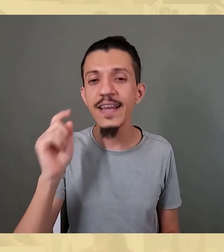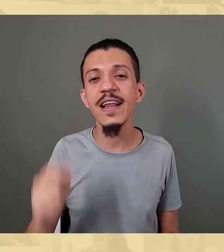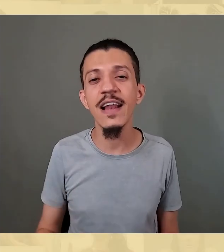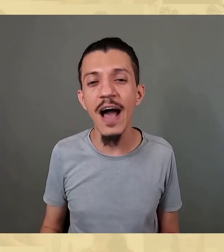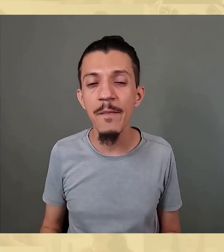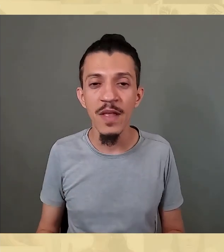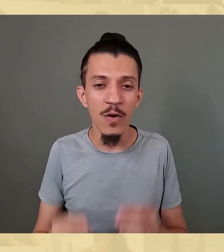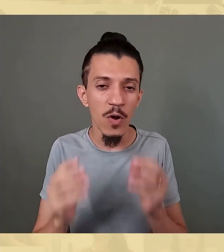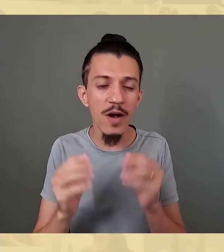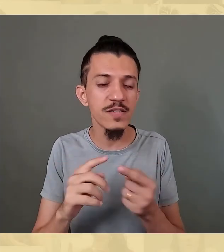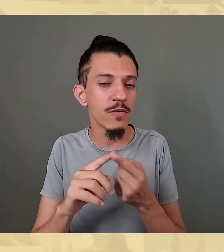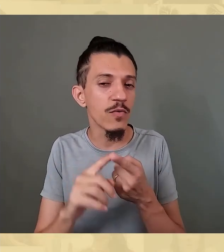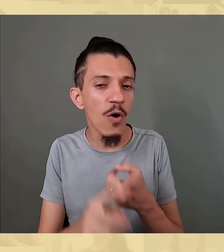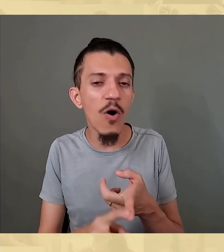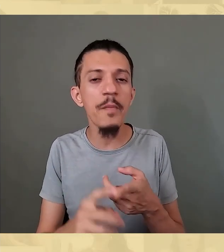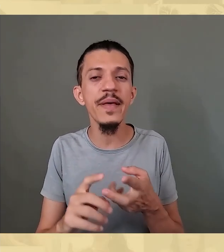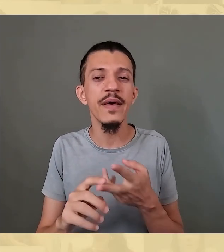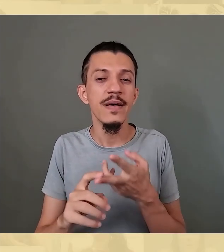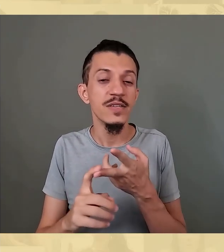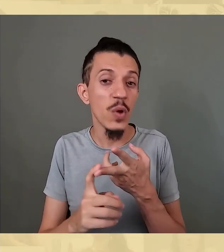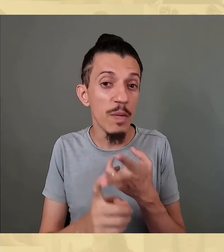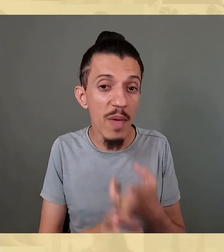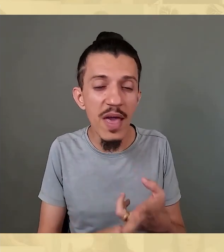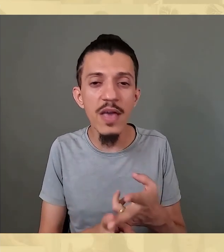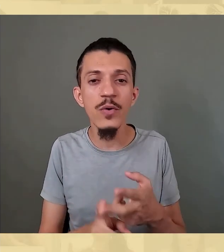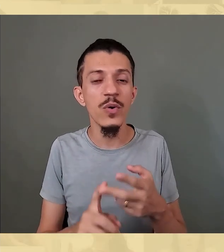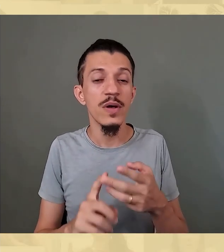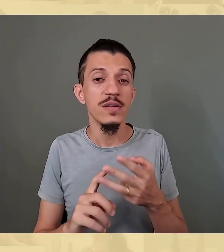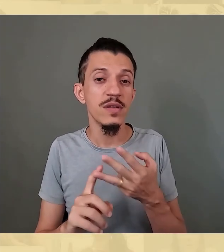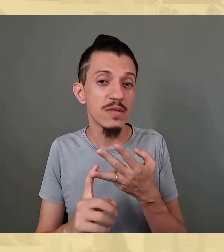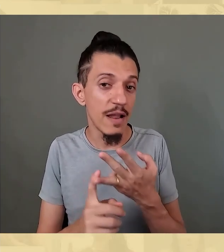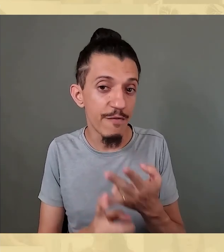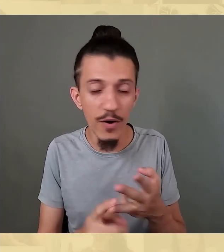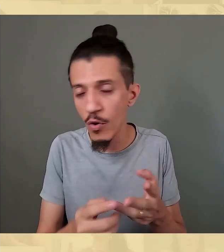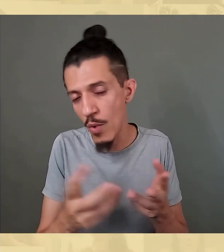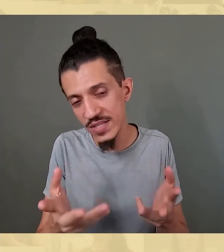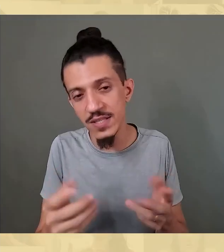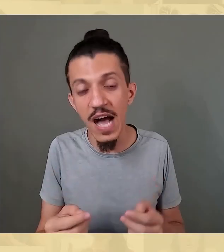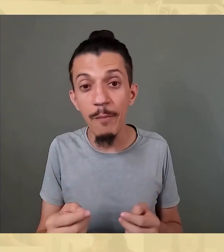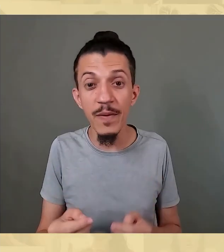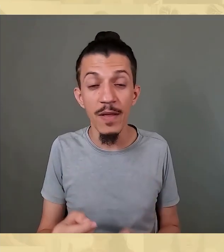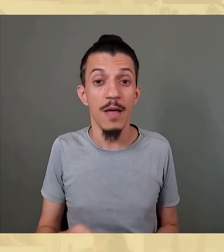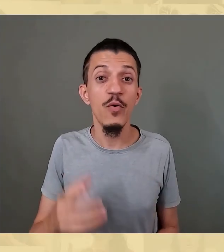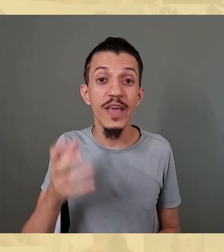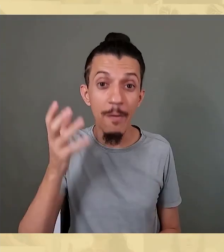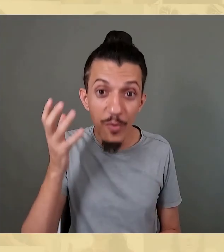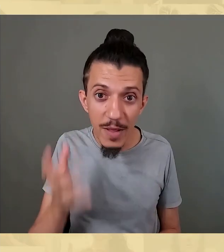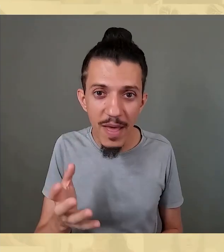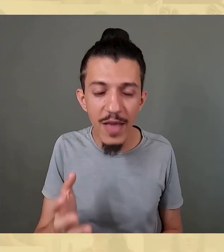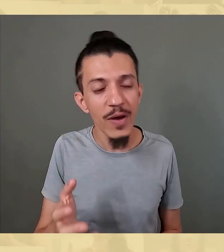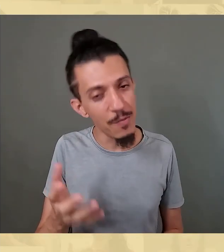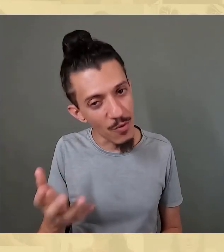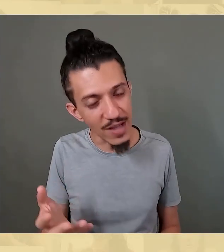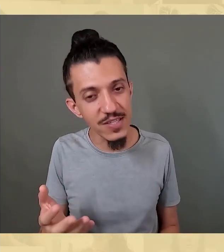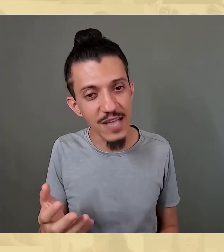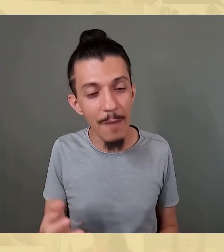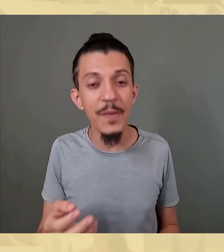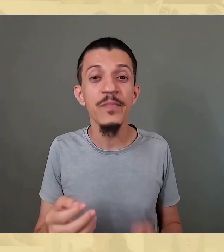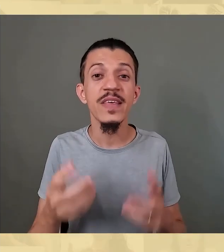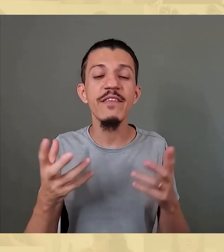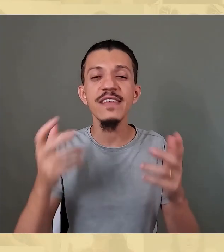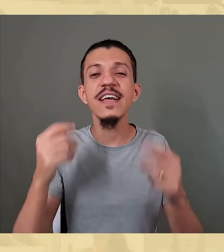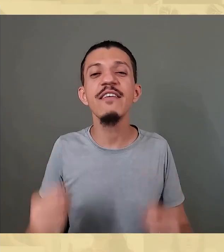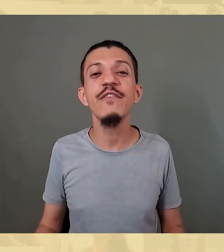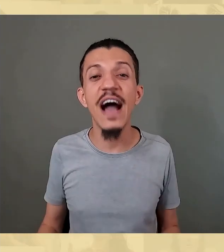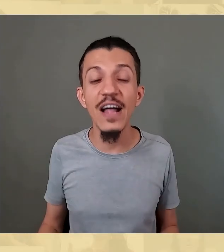Clica nele lá, coloca seu nome, seu e-mail, seu telefone ou WhatsApp, porque é por e-mail e por WhatsApp